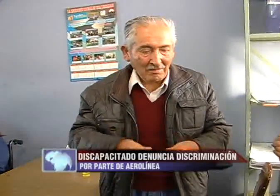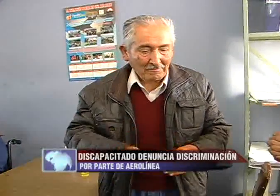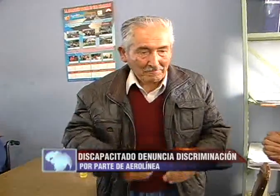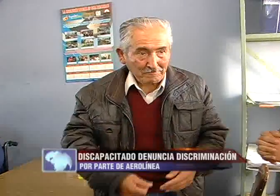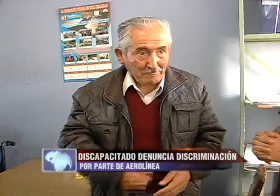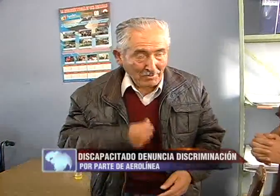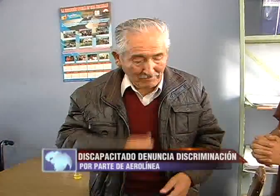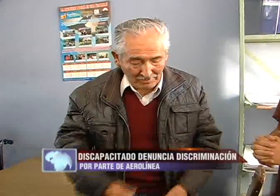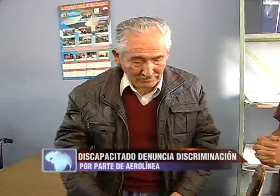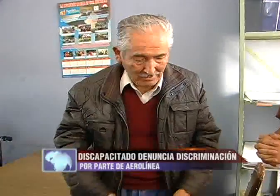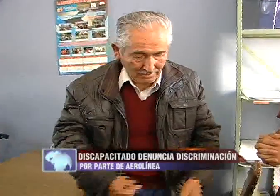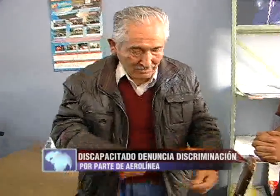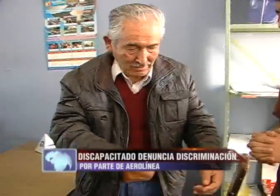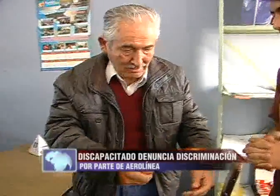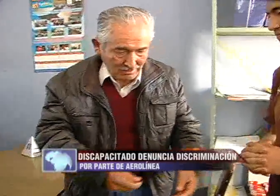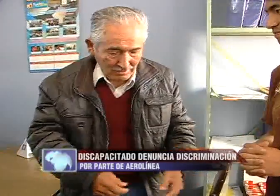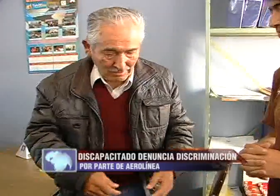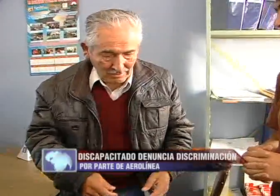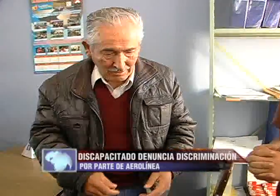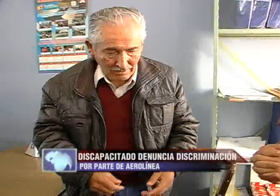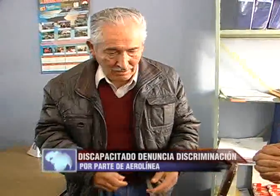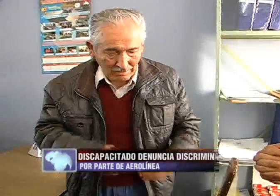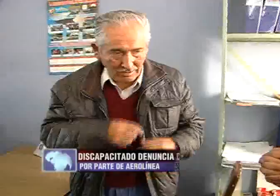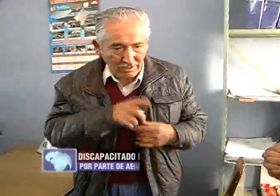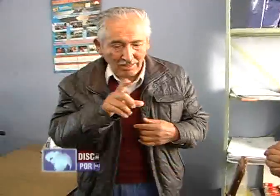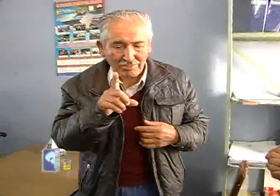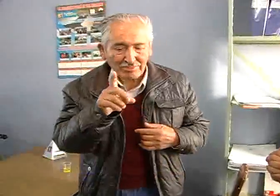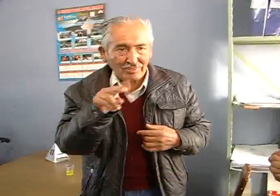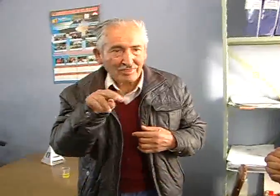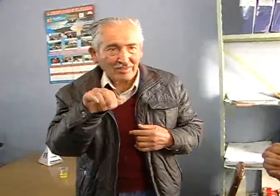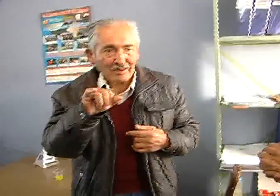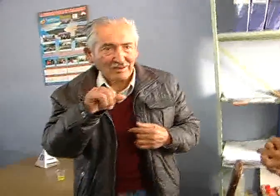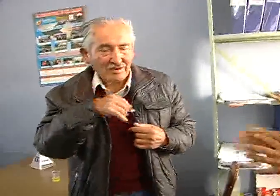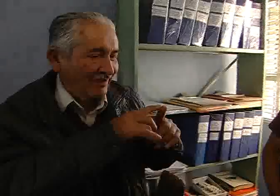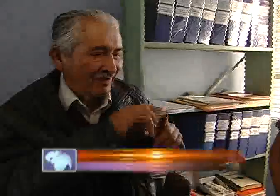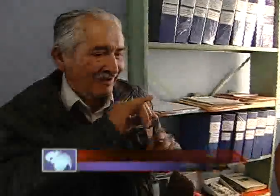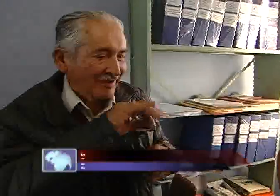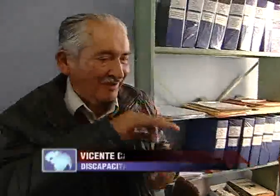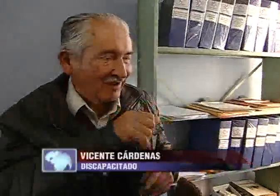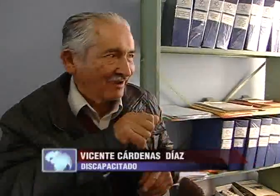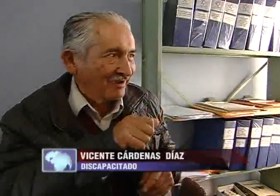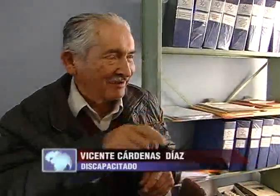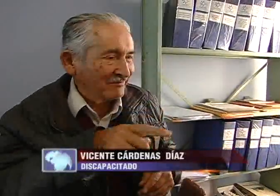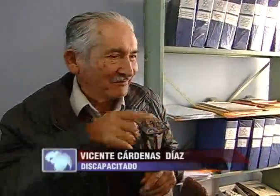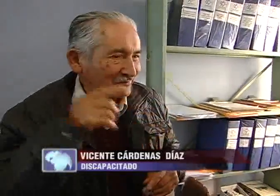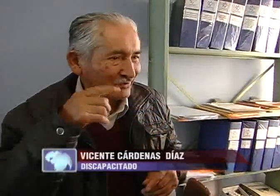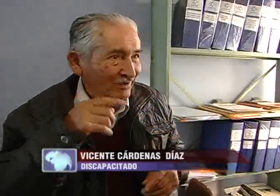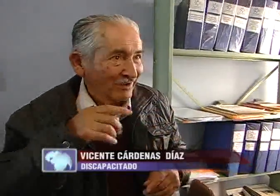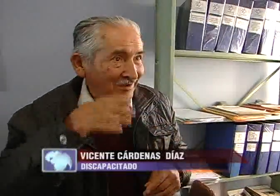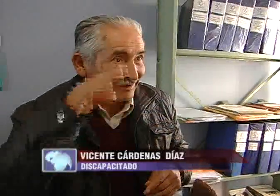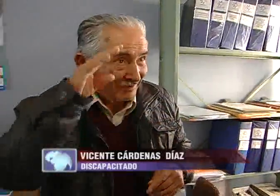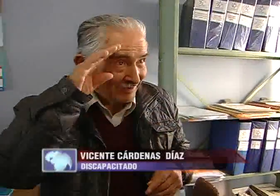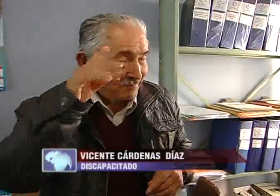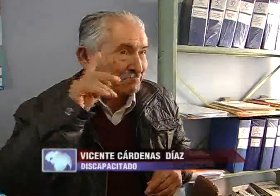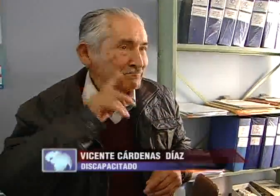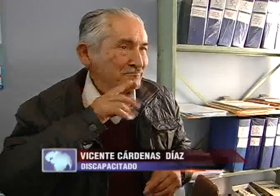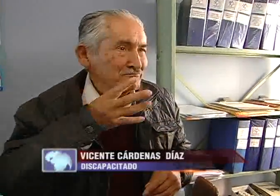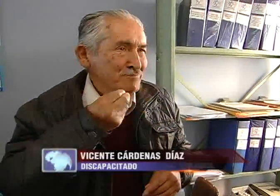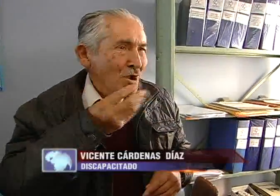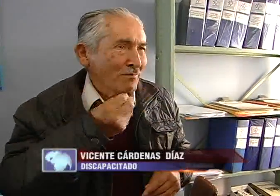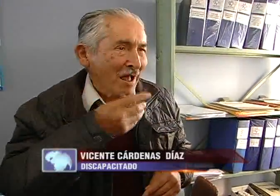recursos económicos, por lo que exige que se le devuelva el importe del pasaje aéreo. Siento víctima, ¿no? Víctima de esta